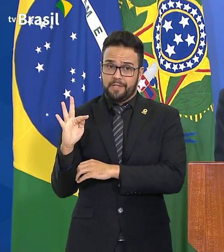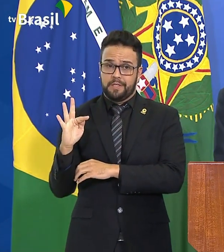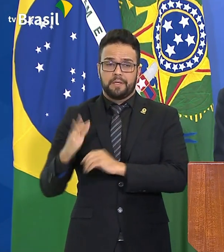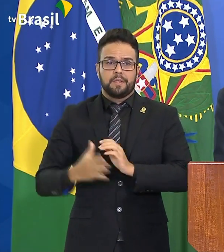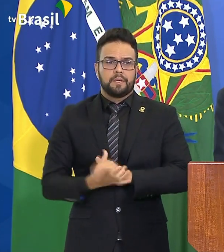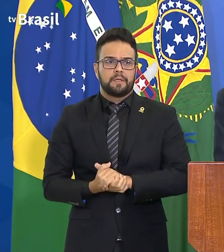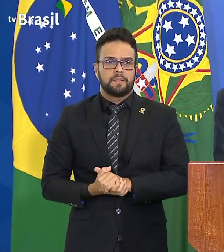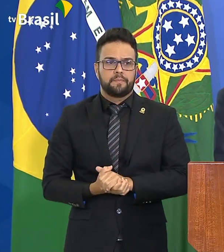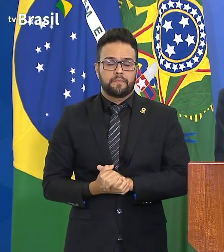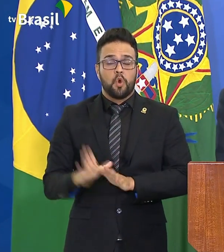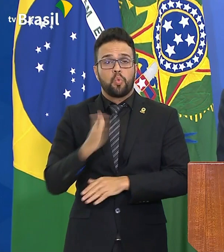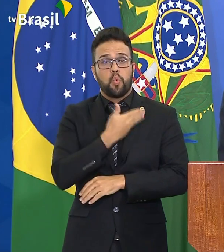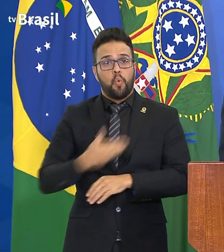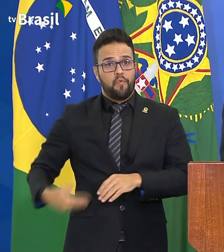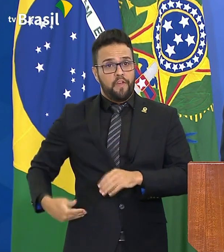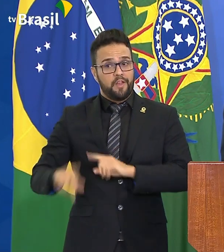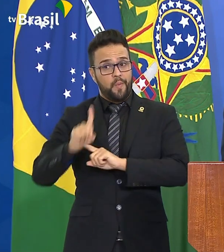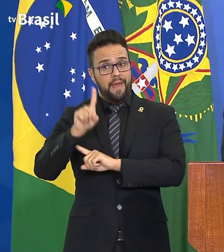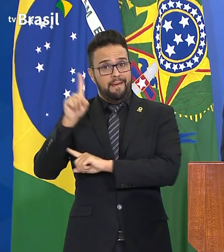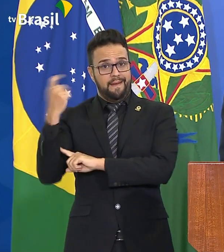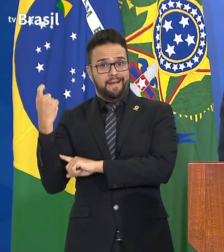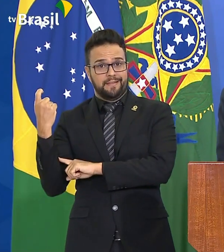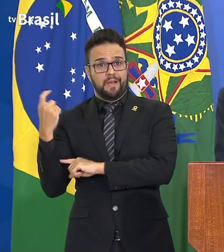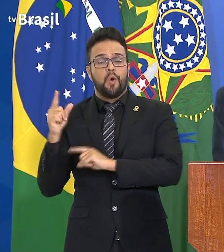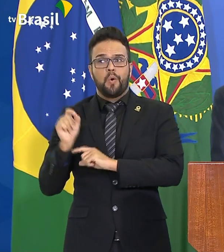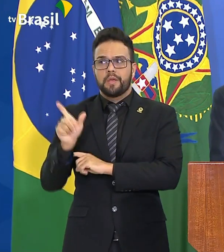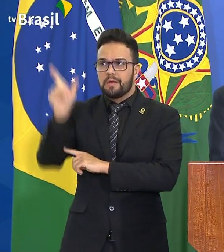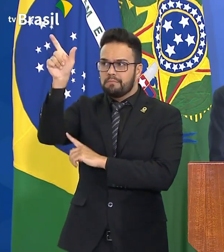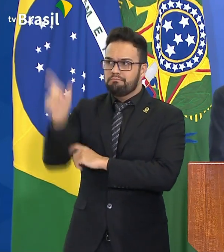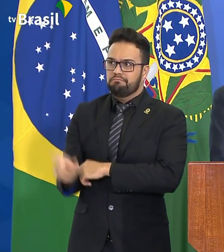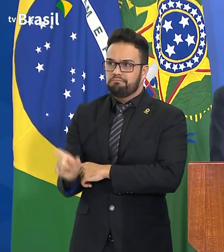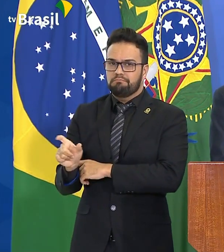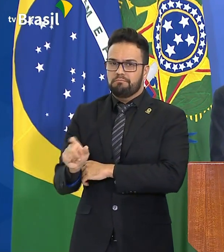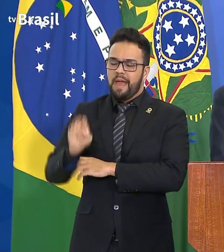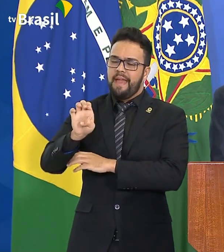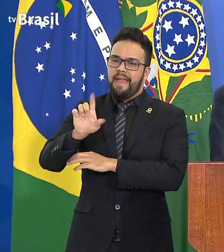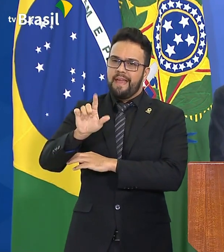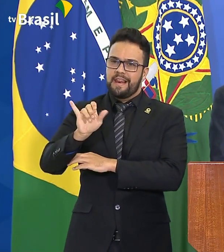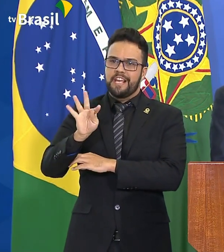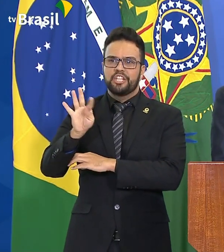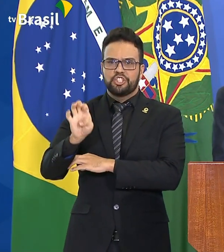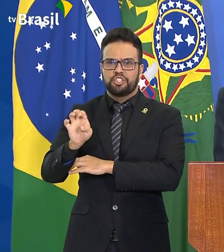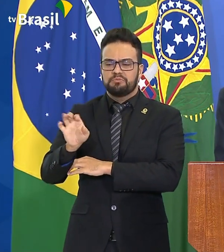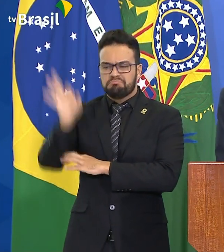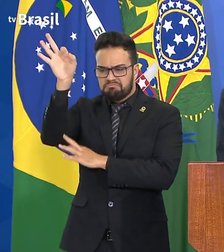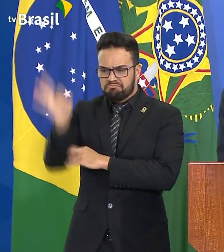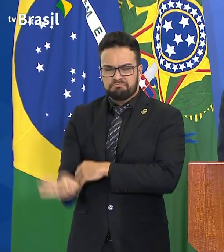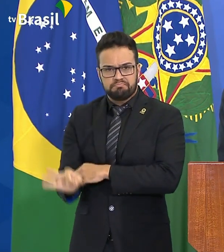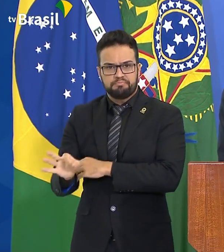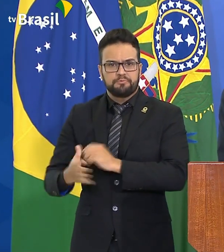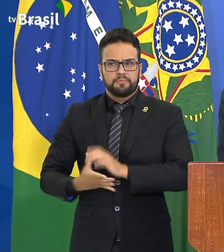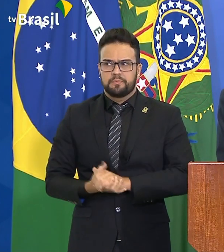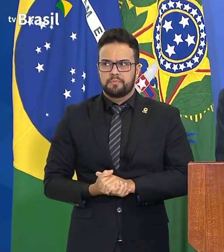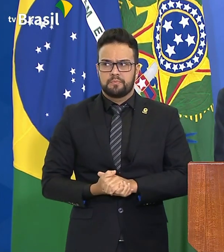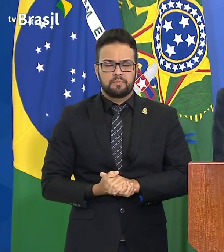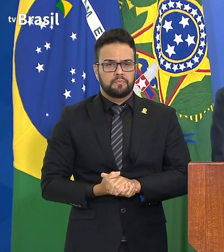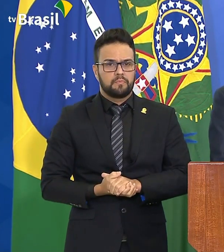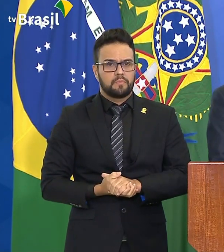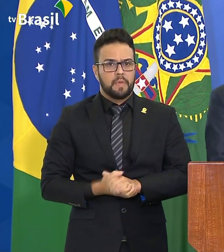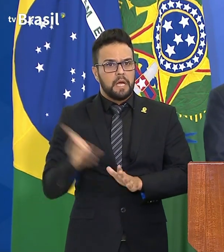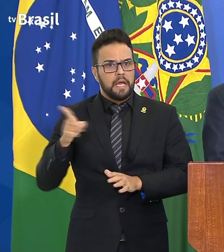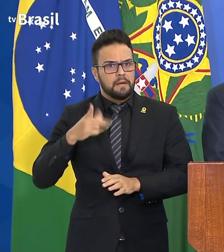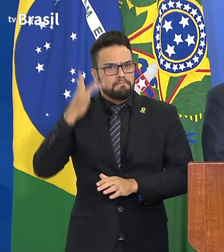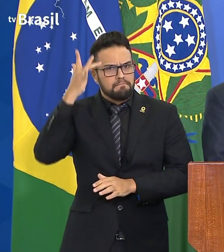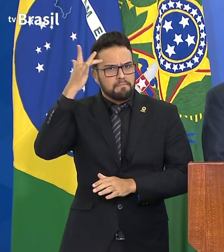federal e do governo anterior como um homem de elite um homem honrado o homem com